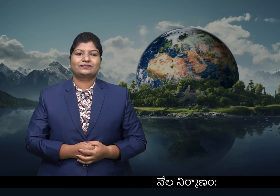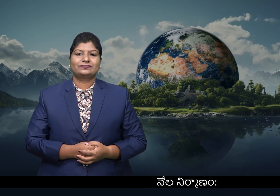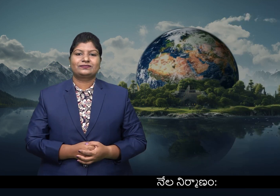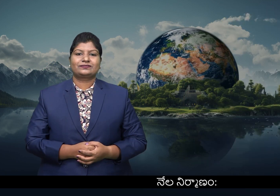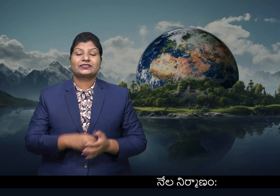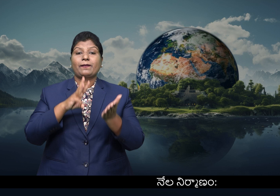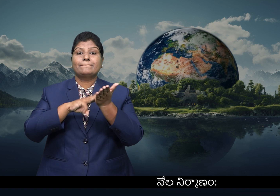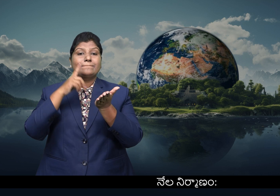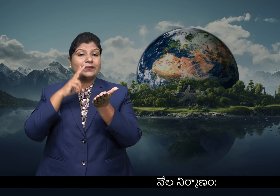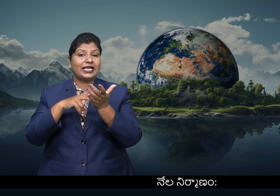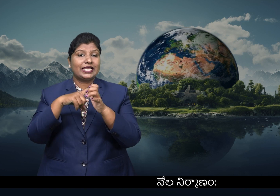నేల నిర్మాణం.